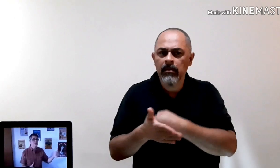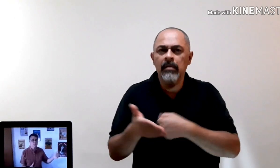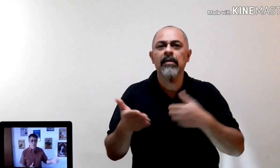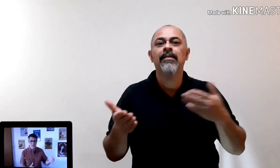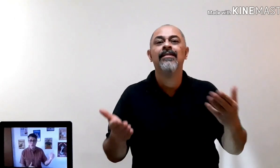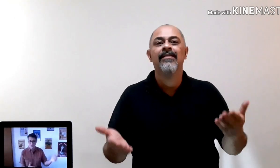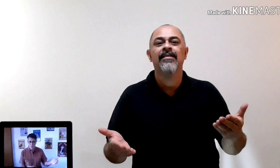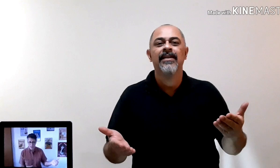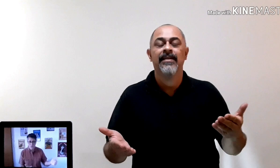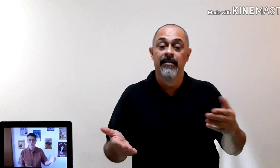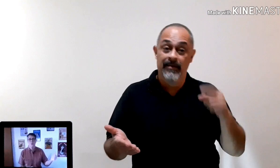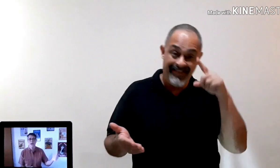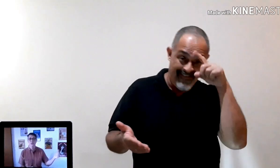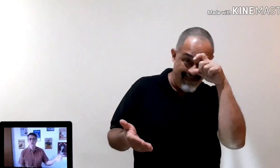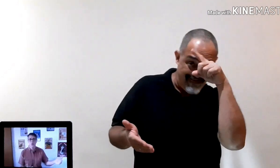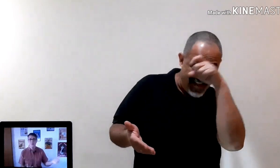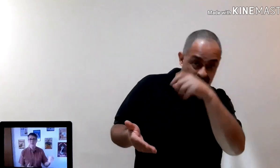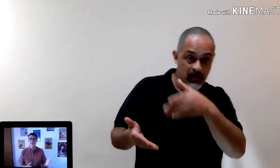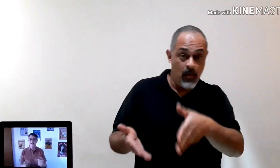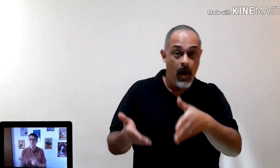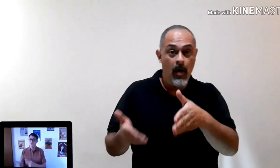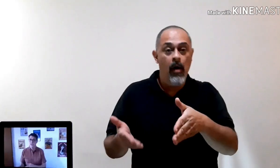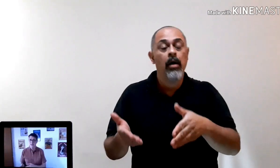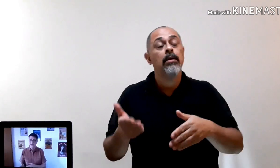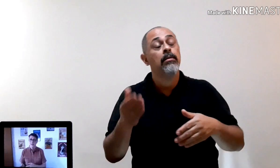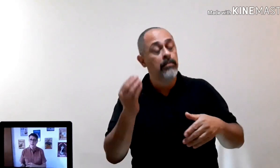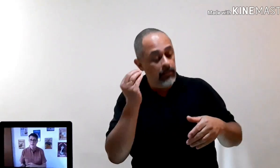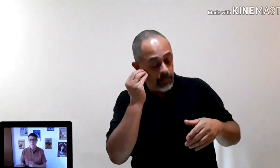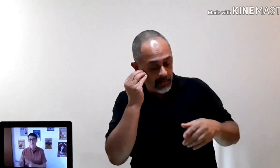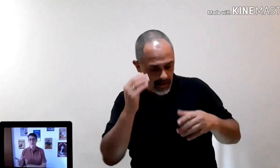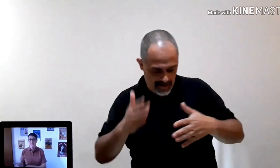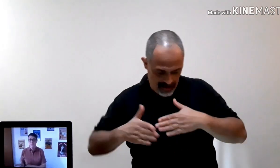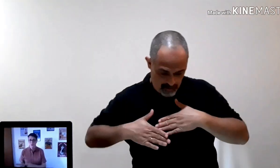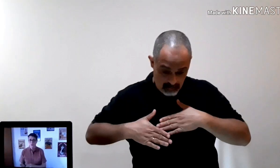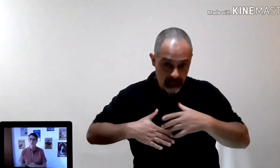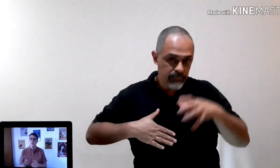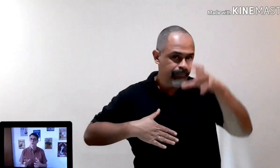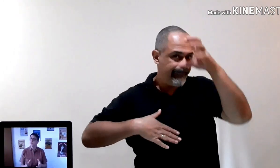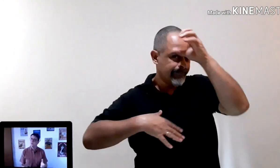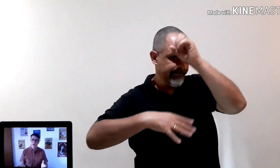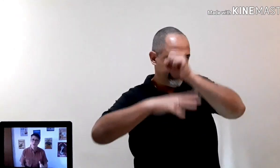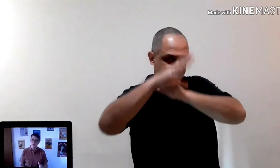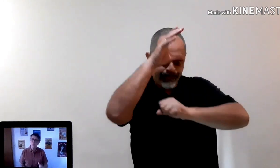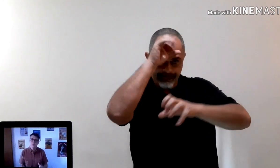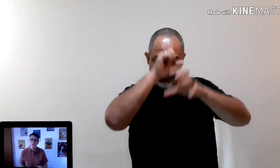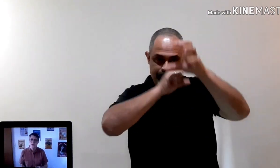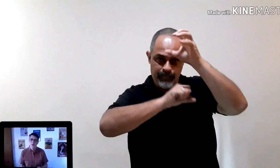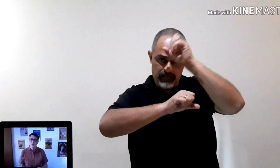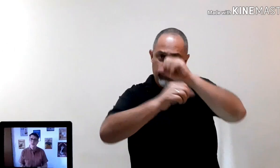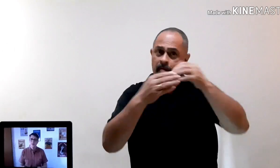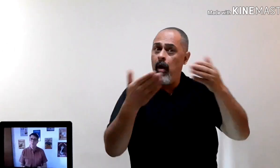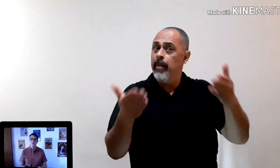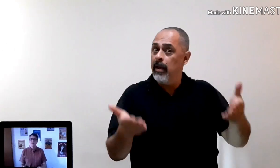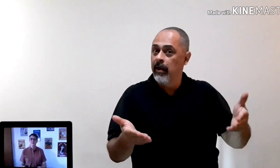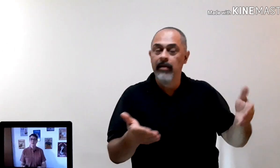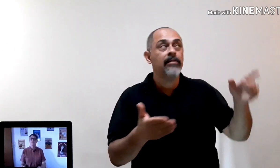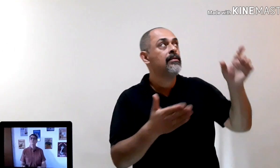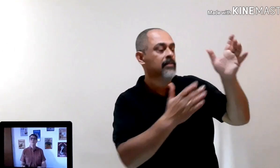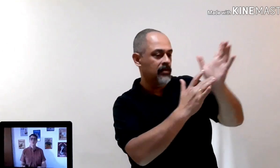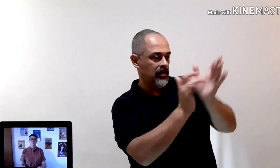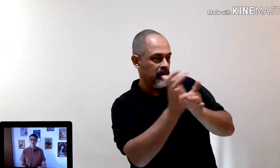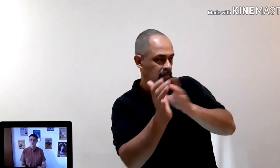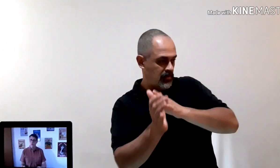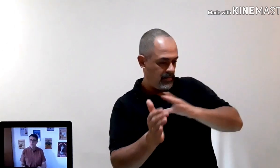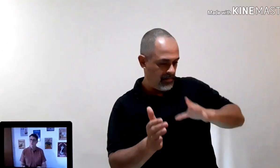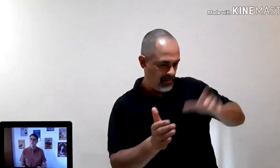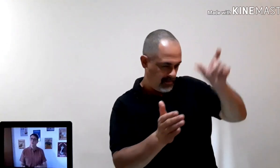fazendo sermos mais completos. Completos como? A semelhança de quem? A semelhança do nosso Senhor Jesus. Então a